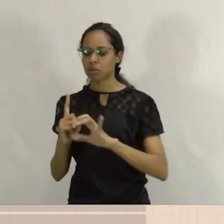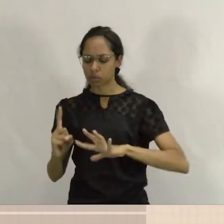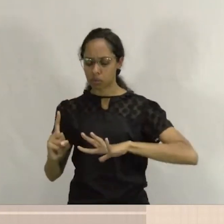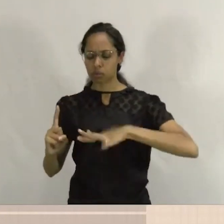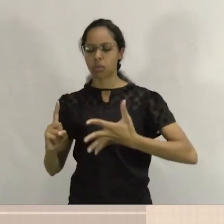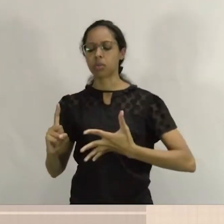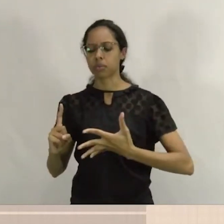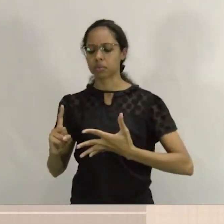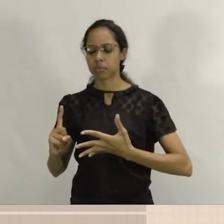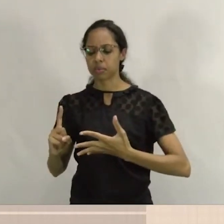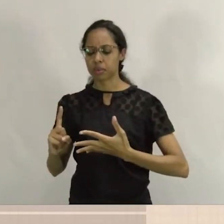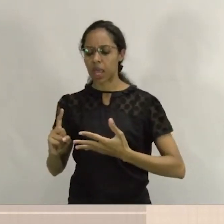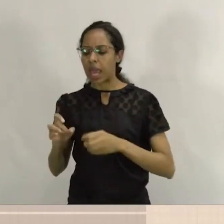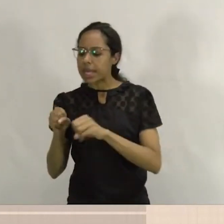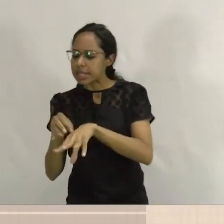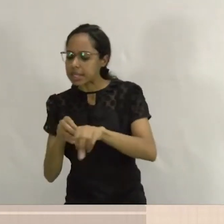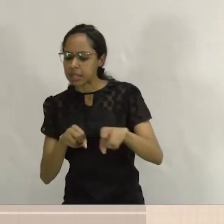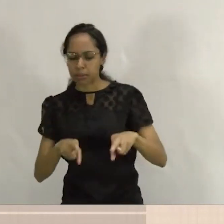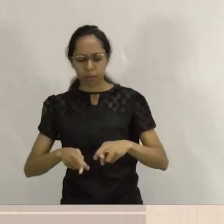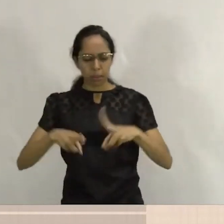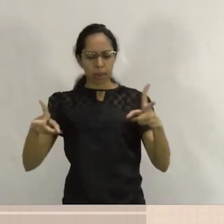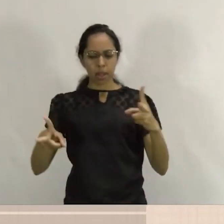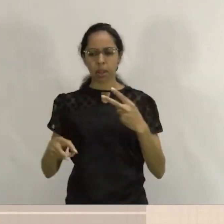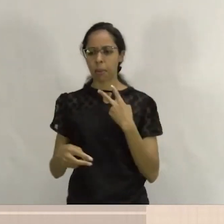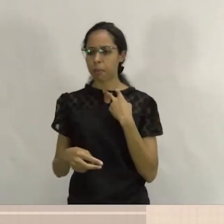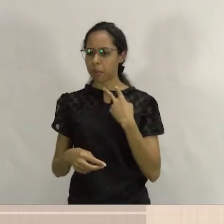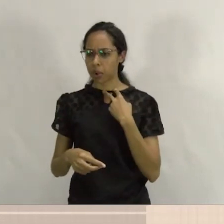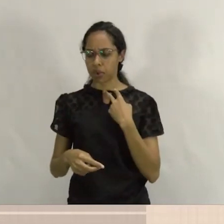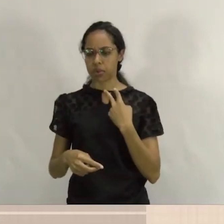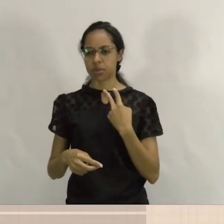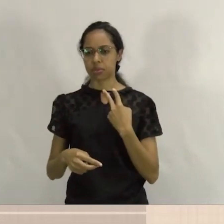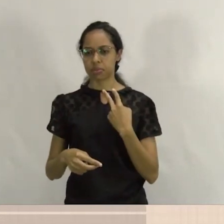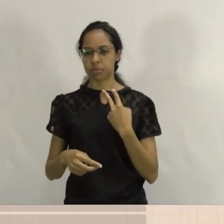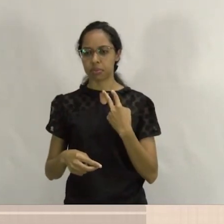não fale diferente do que eu estou falando.